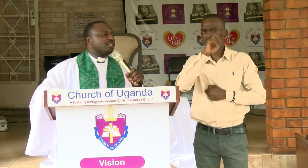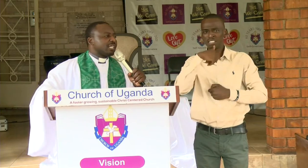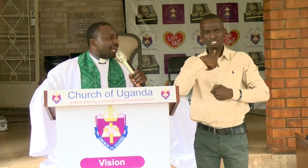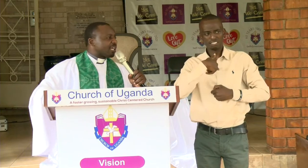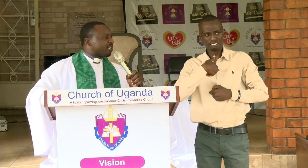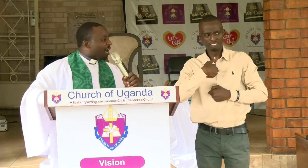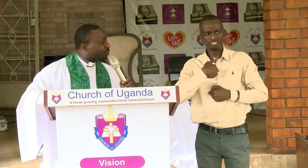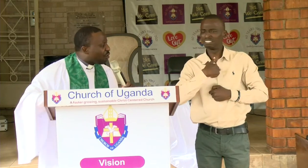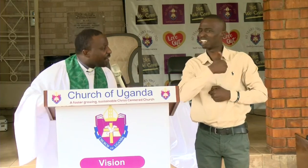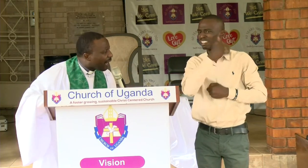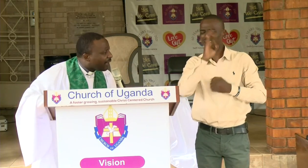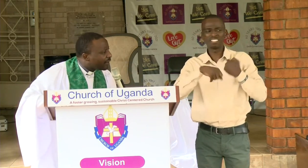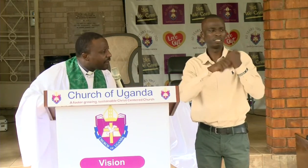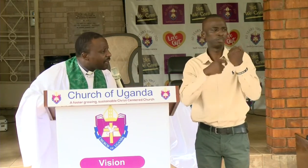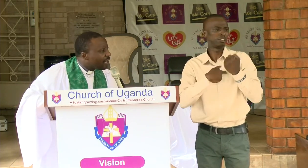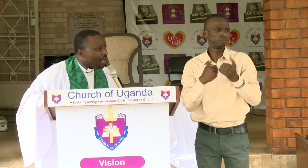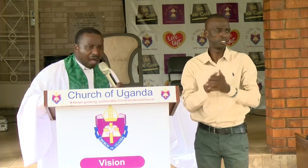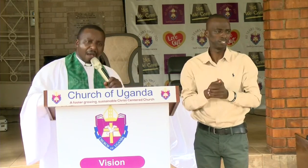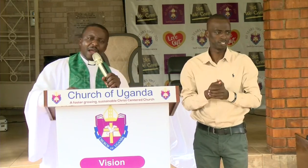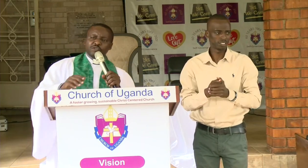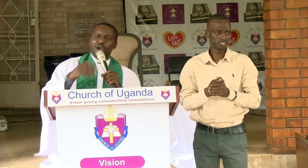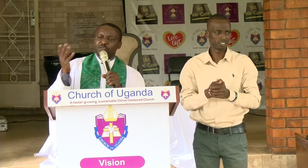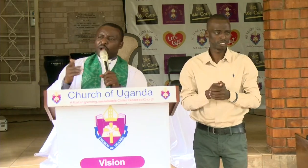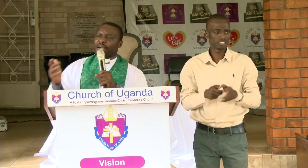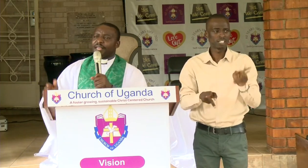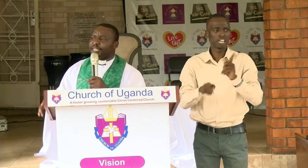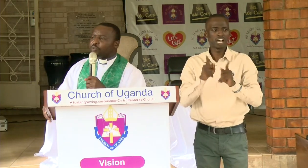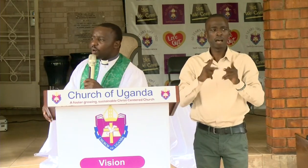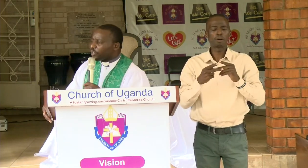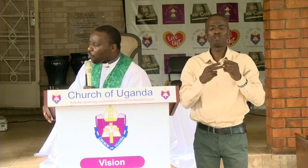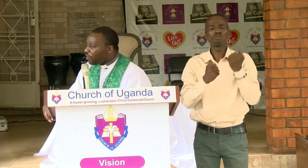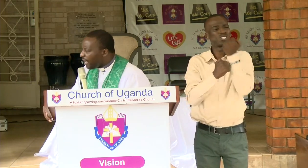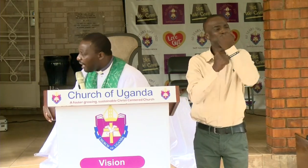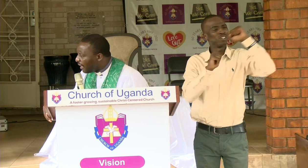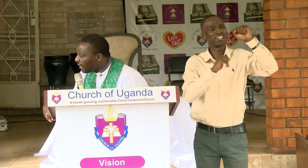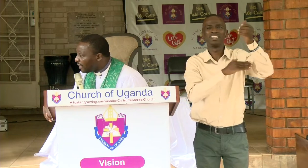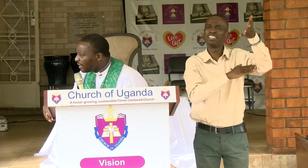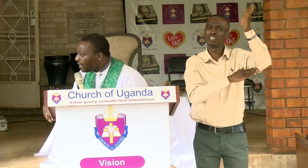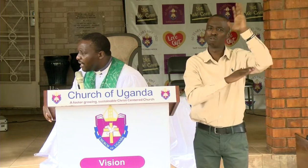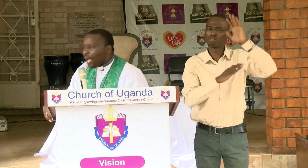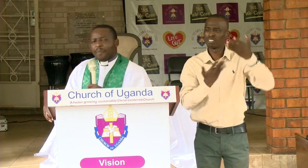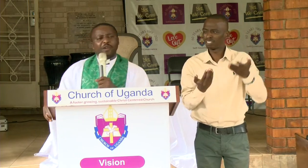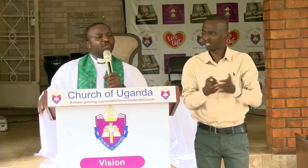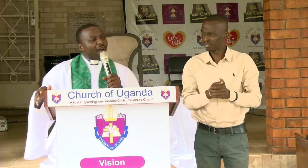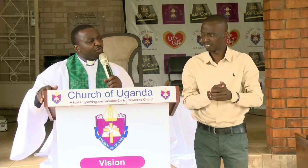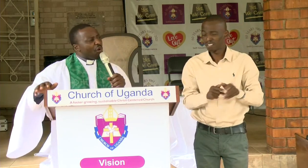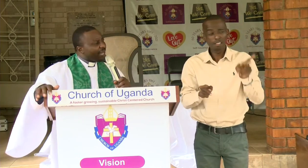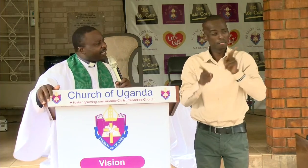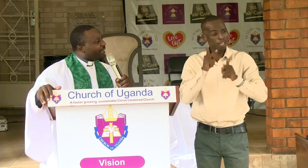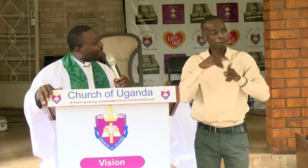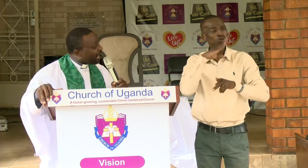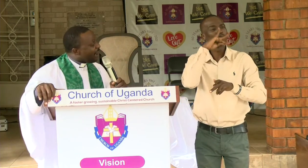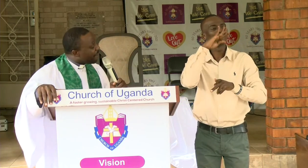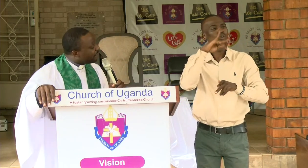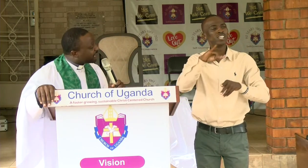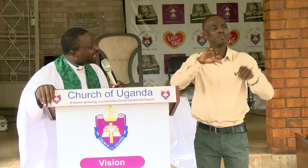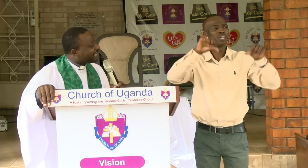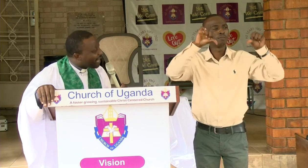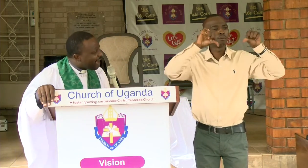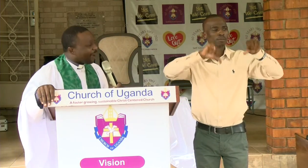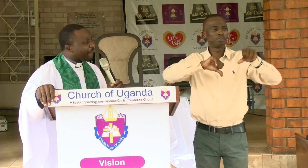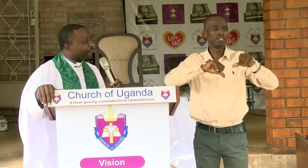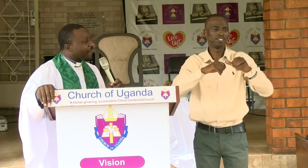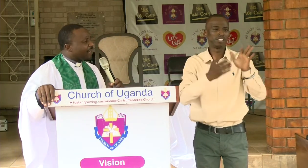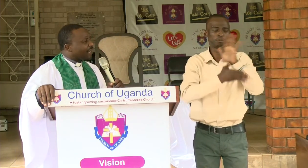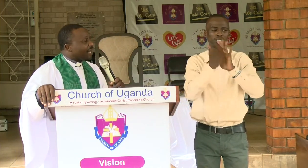nze nkira kyekyantonda. Abantu nga tukakanyadde ku Katonda. Abantu nga twogedde ebigambo